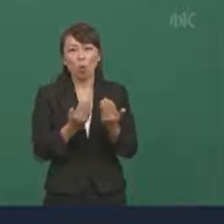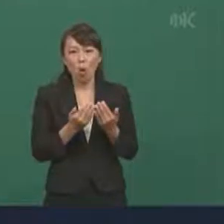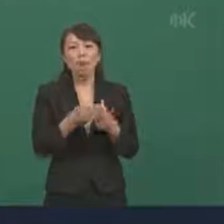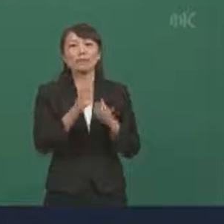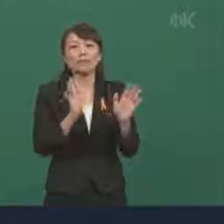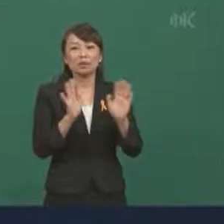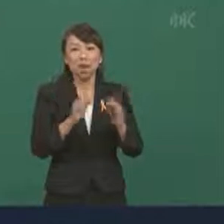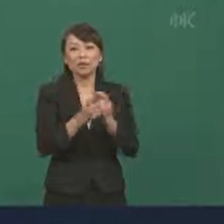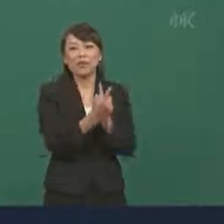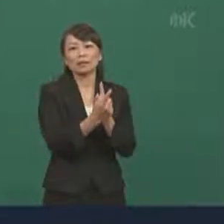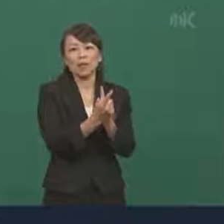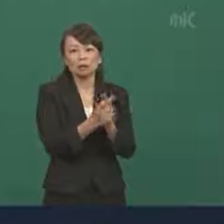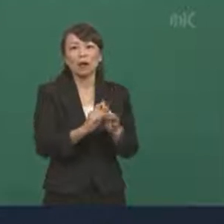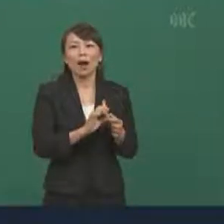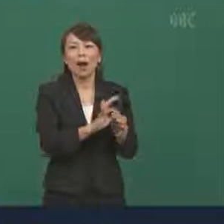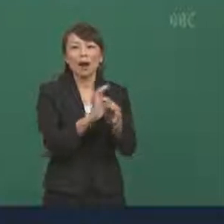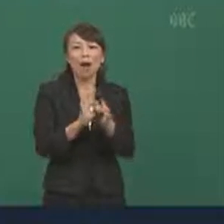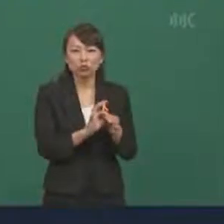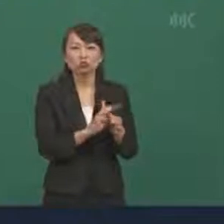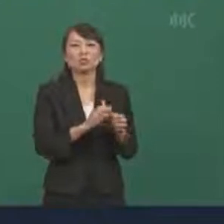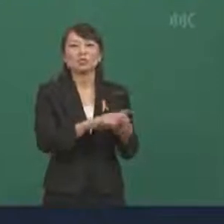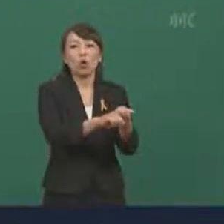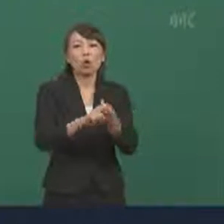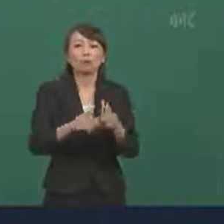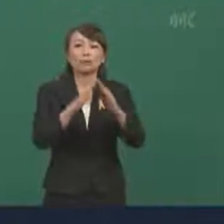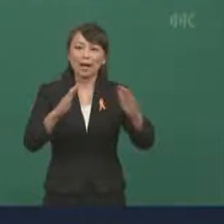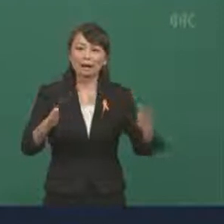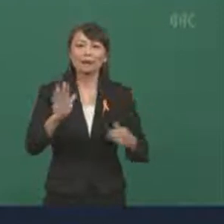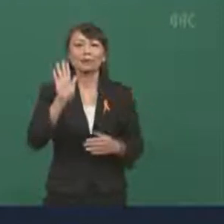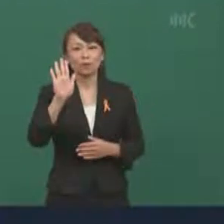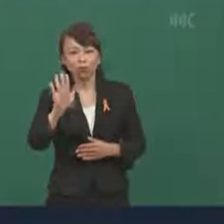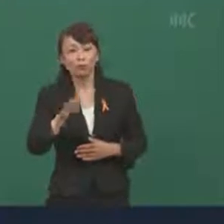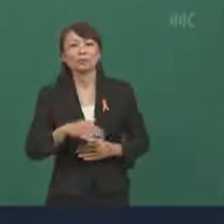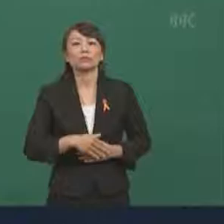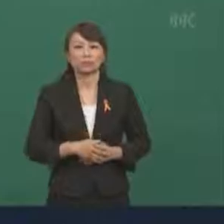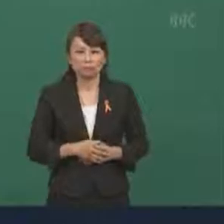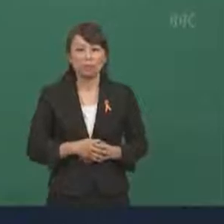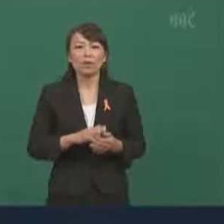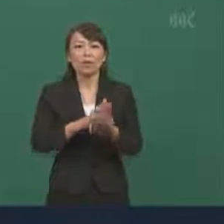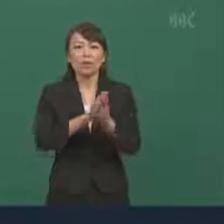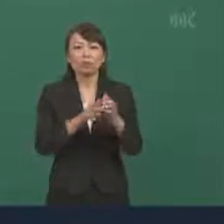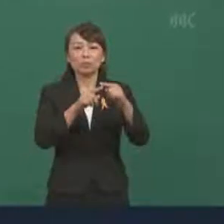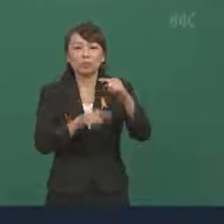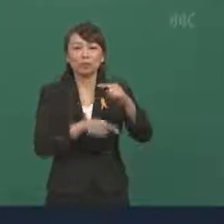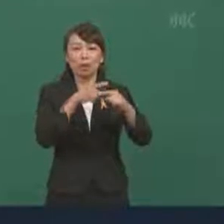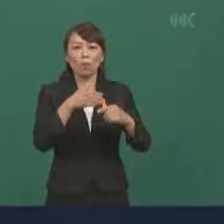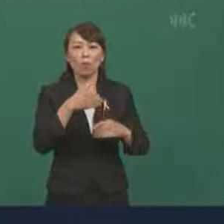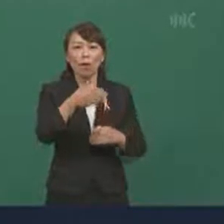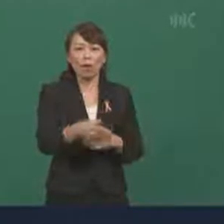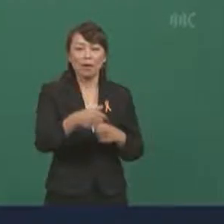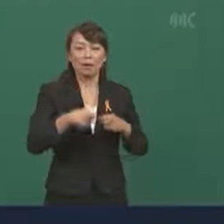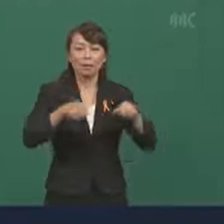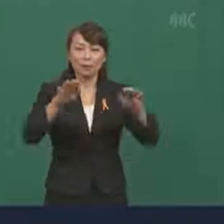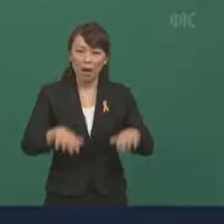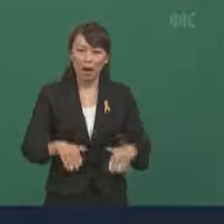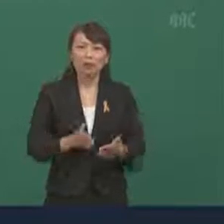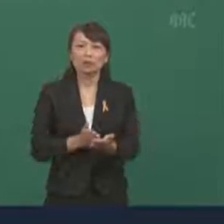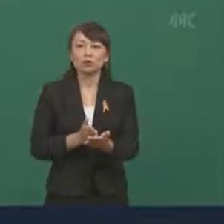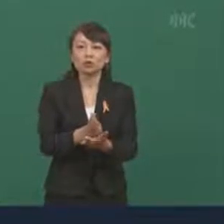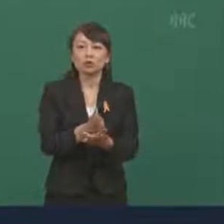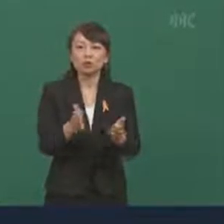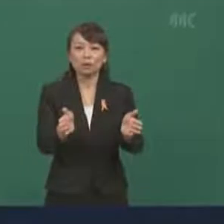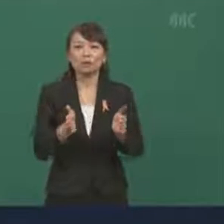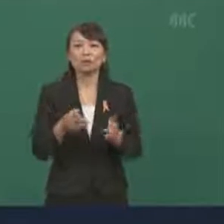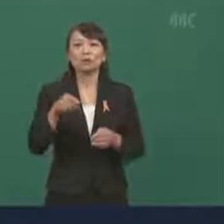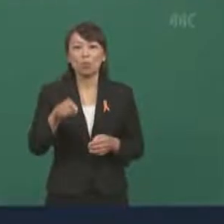する滋賀県要保護児童対策連絡協議会が結成したものです。県庁前で行われた